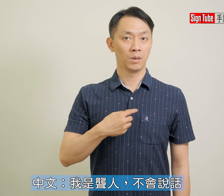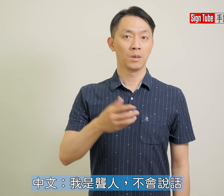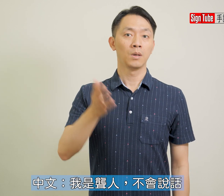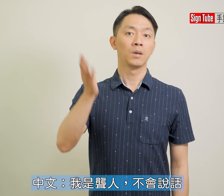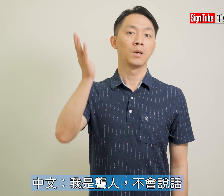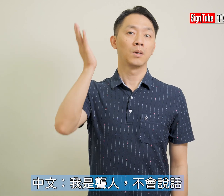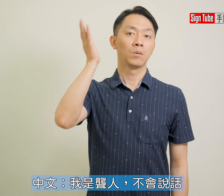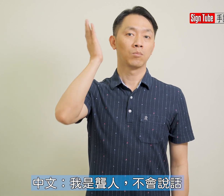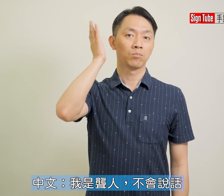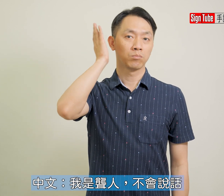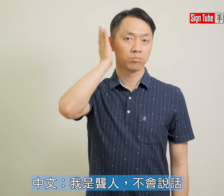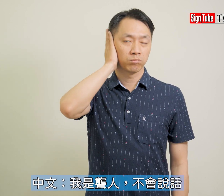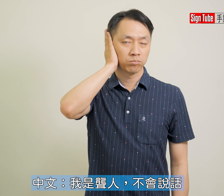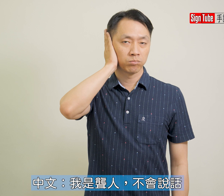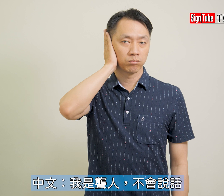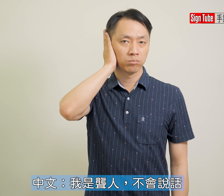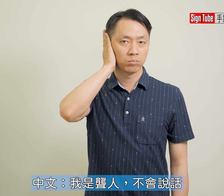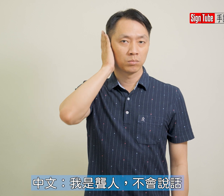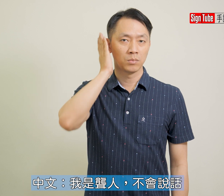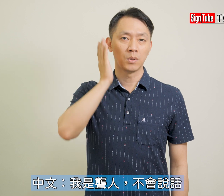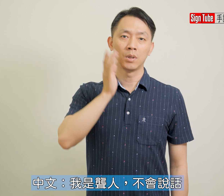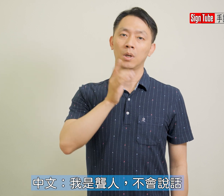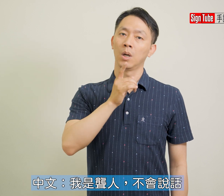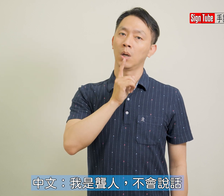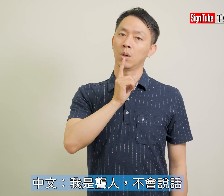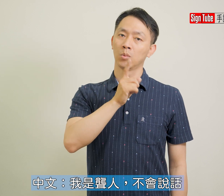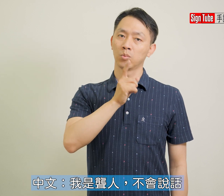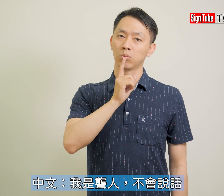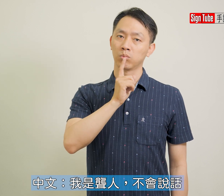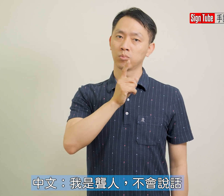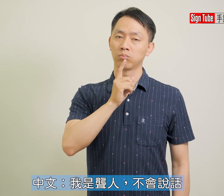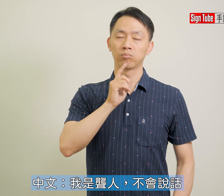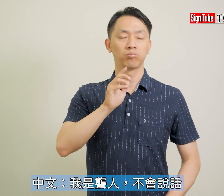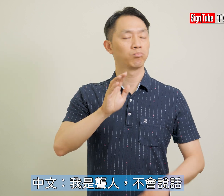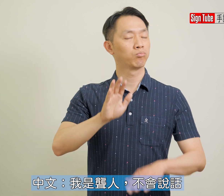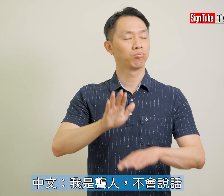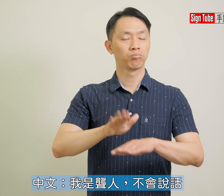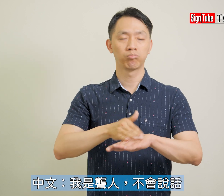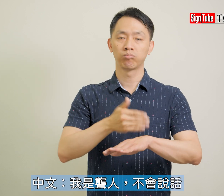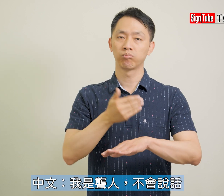意思，我是聋人，不会说话。